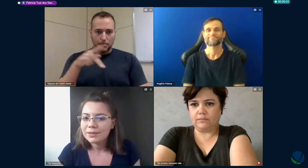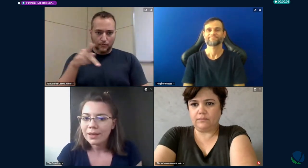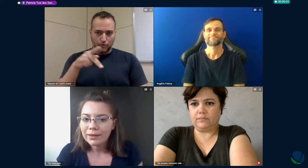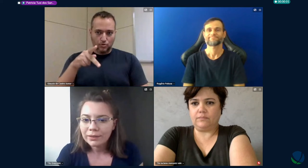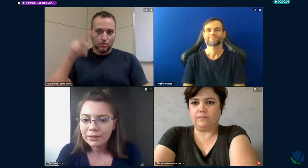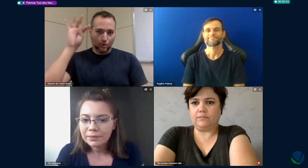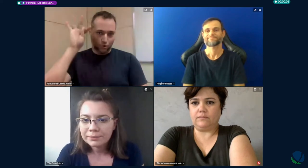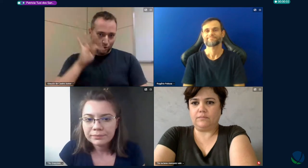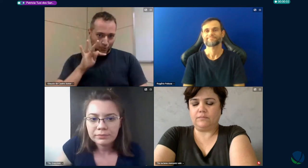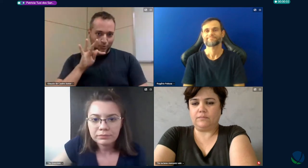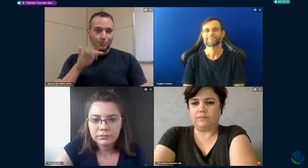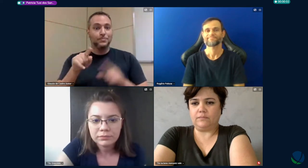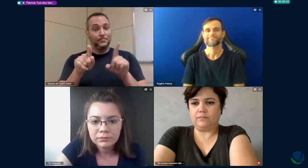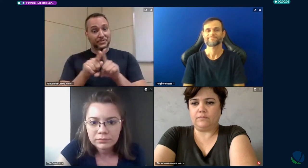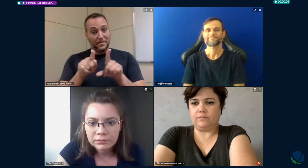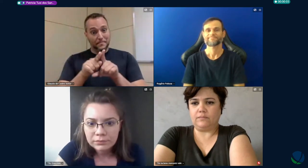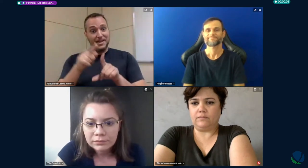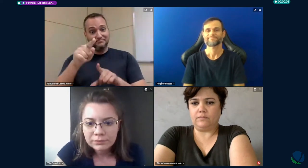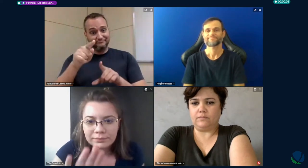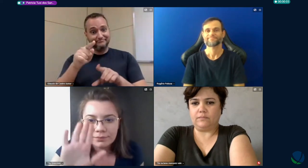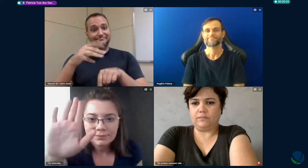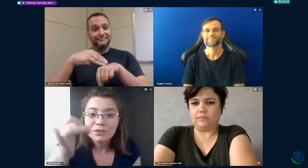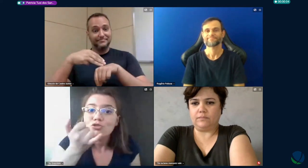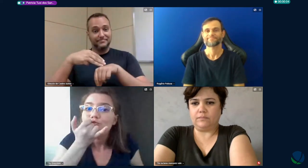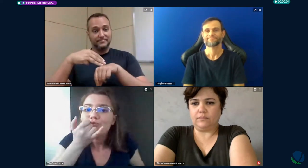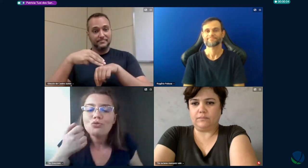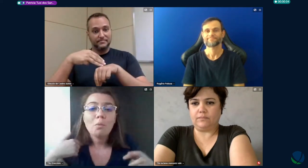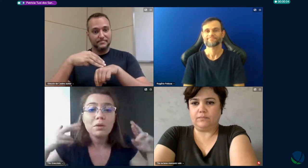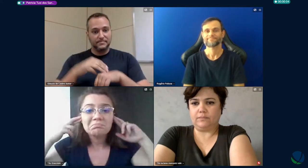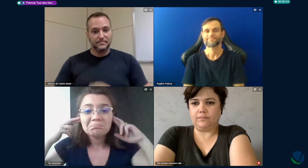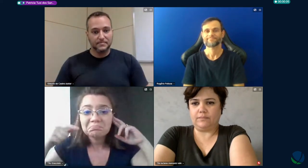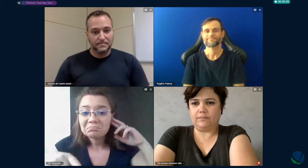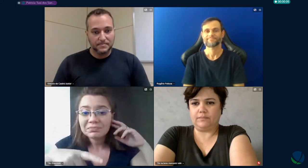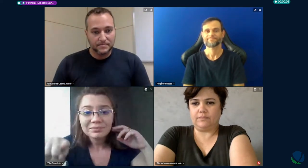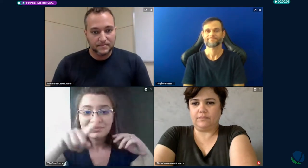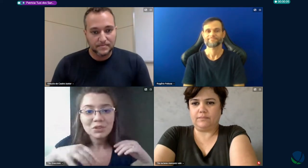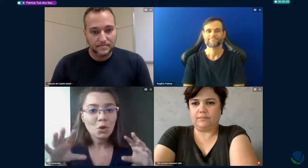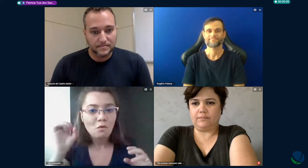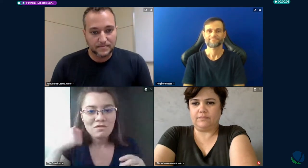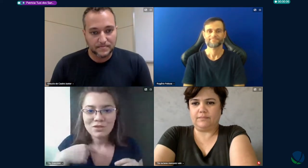Graziella está sem som, não estou ouvindo a Graziella, desculpa.